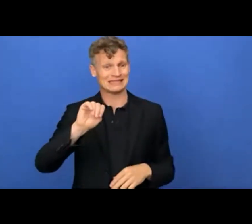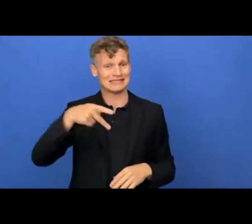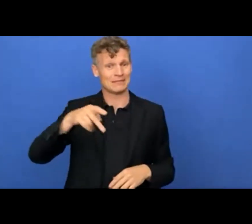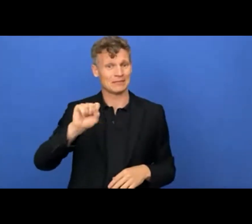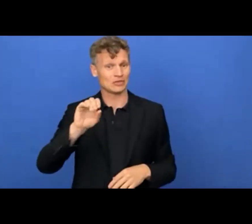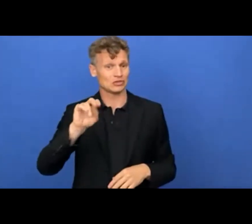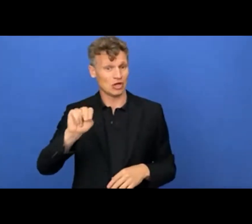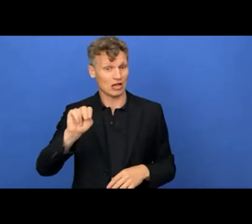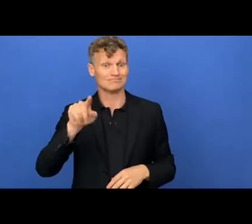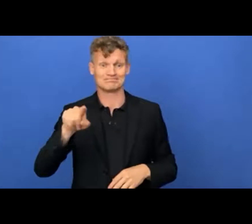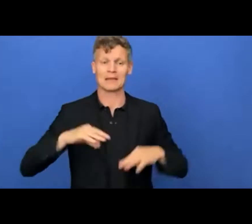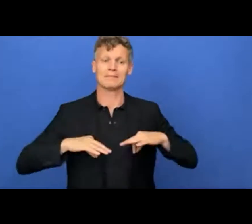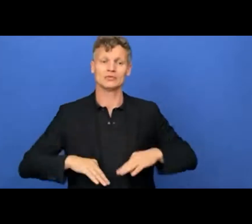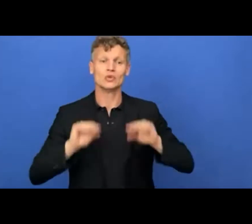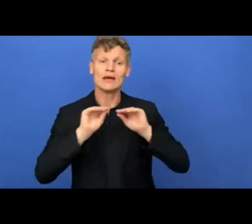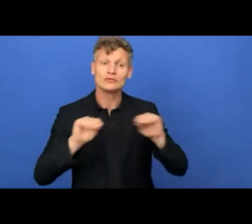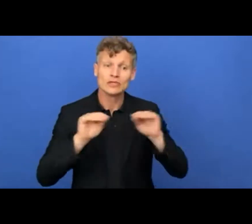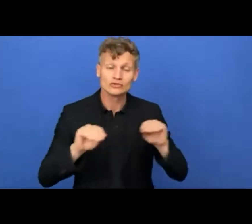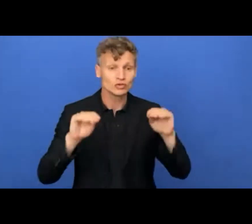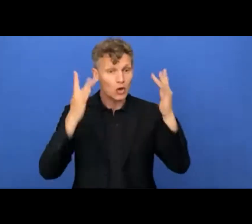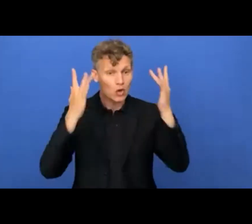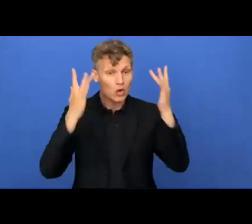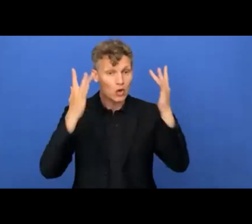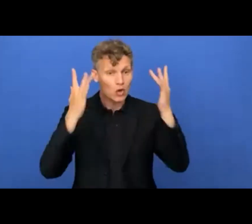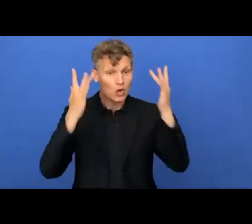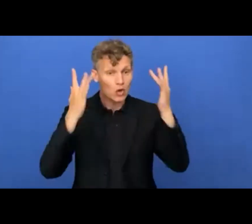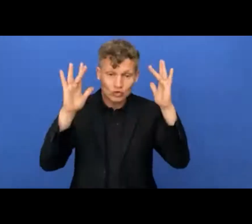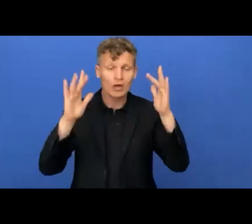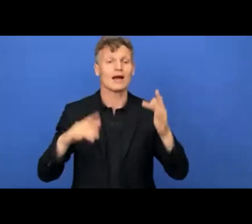Excellence Simpson, ministre de l'Éducation, de la Culture et de l'Emploi,